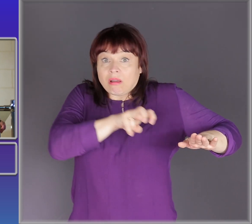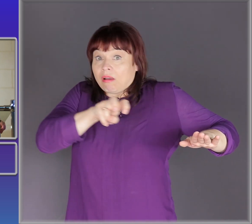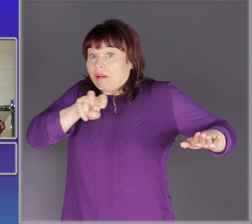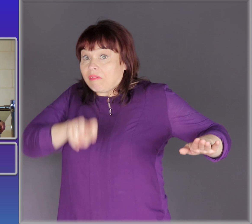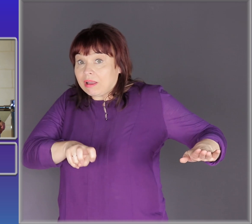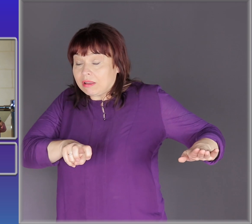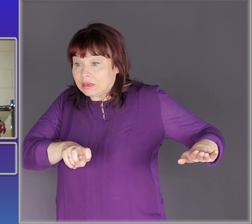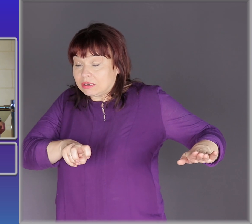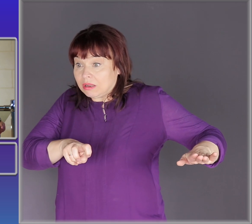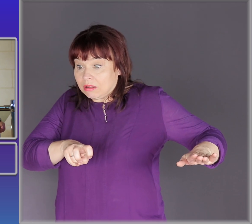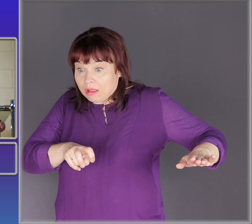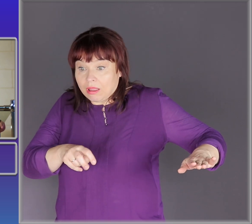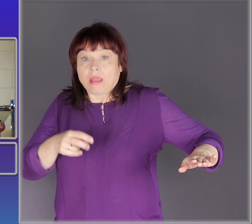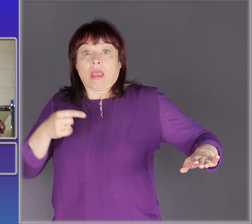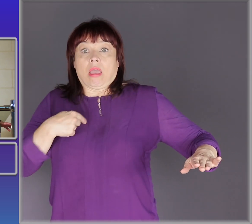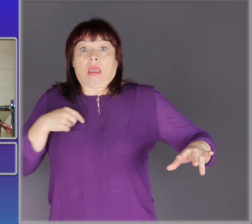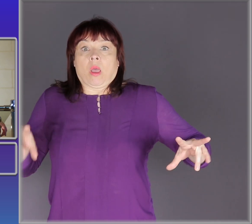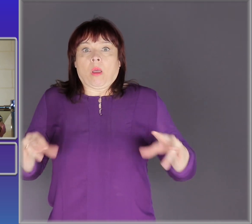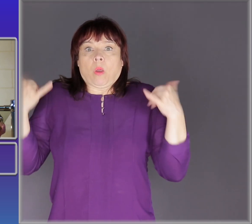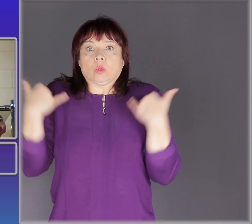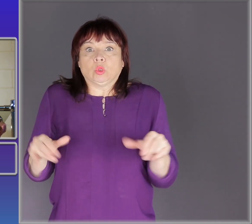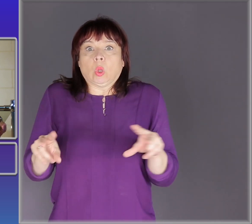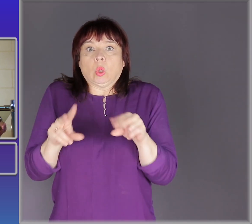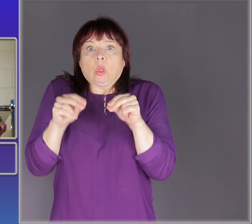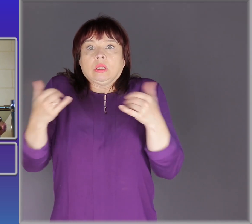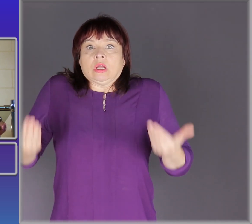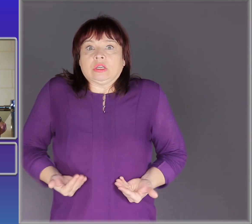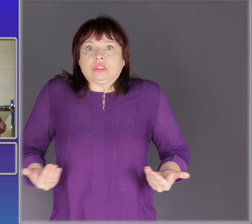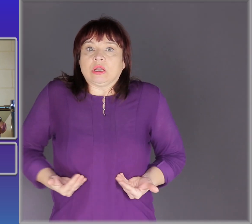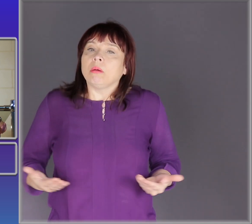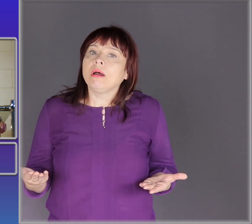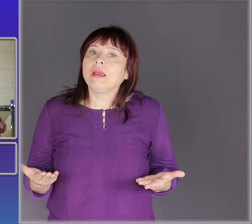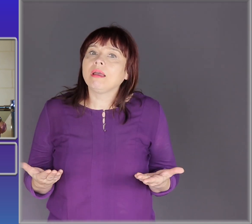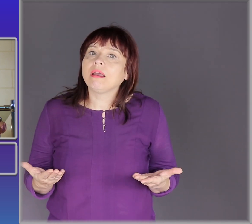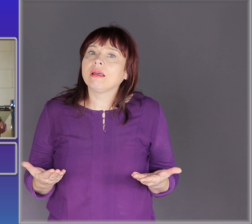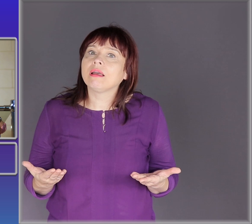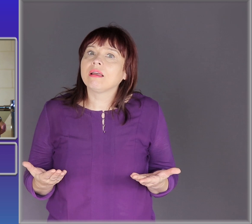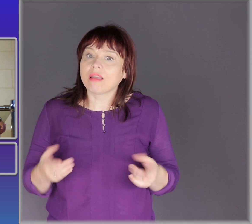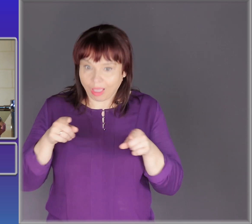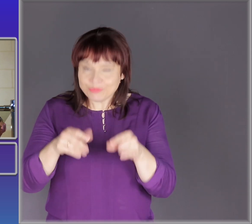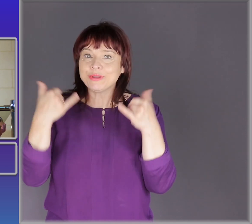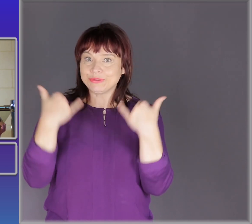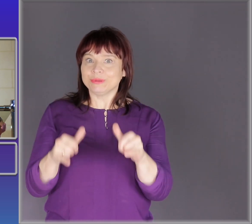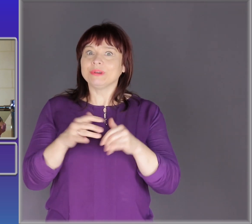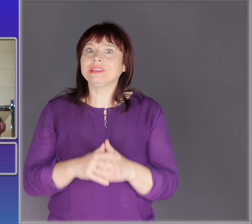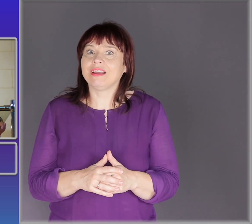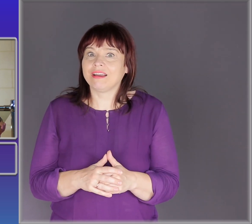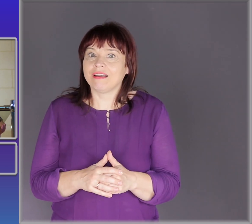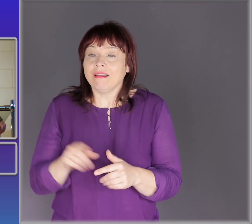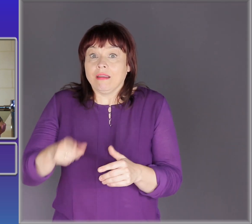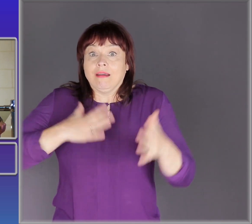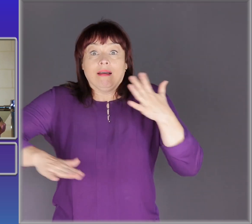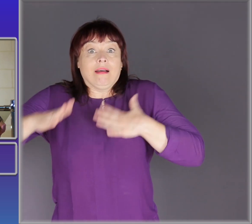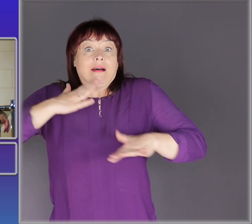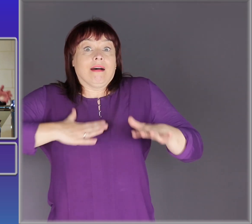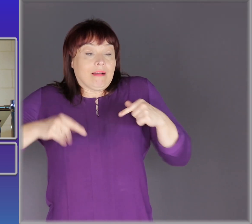нарушило законы природы нет законы природы не были ни один нарушен но извините для его это была такая